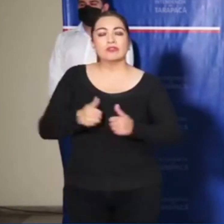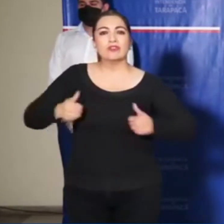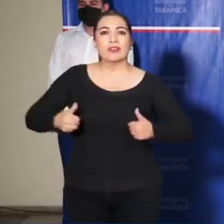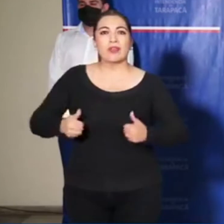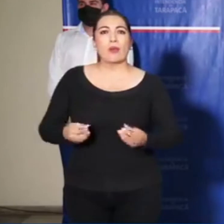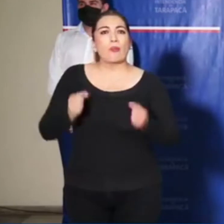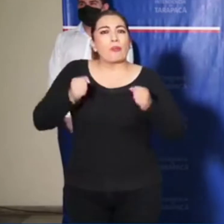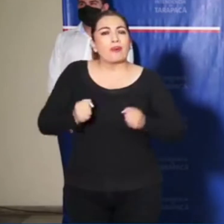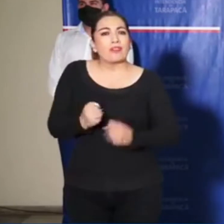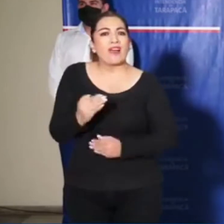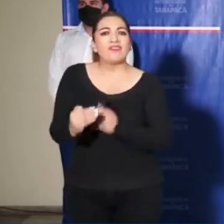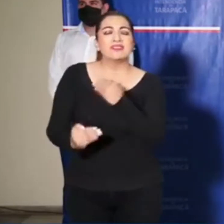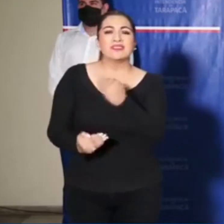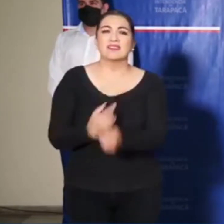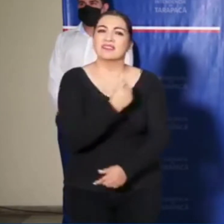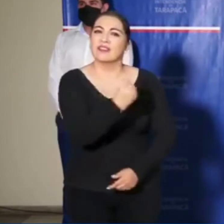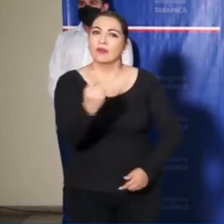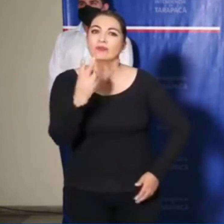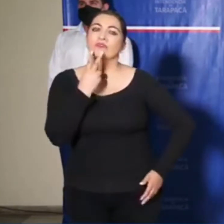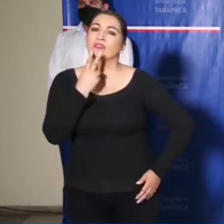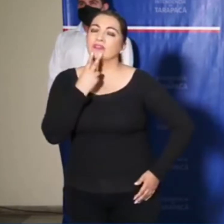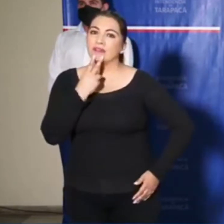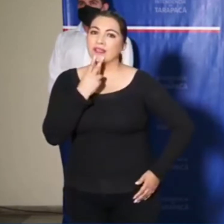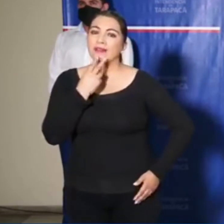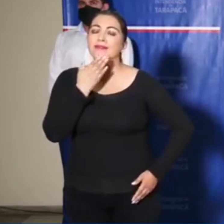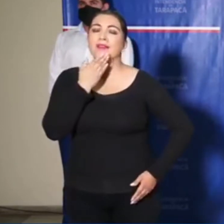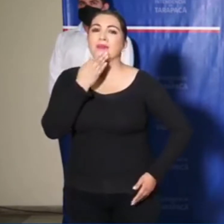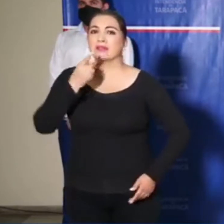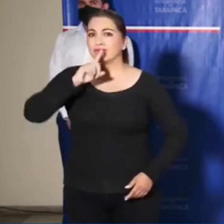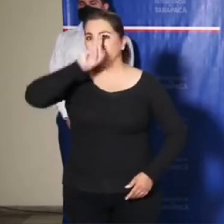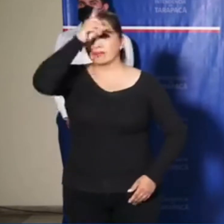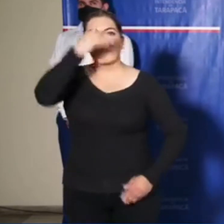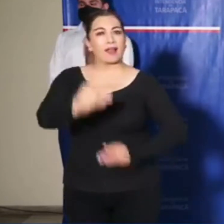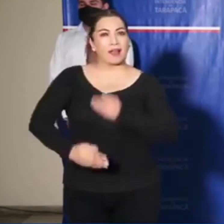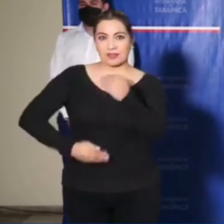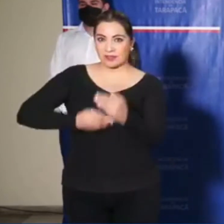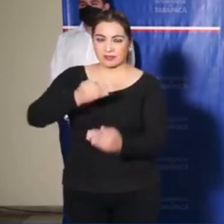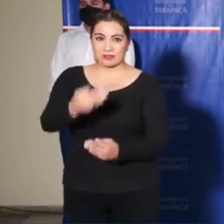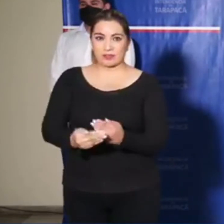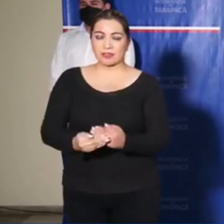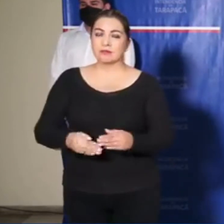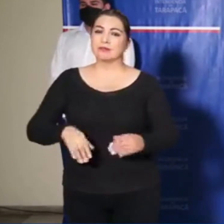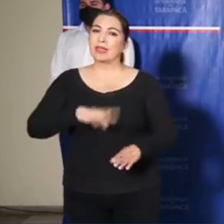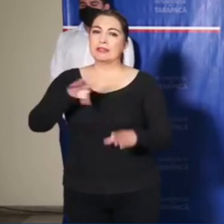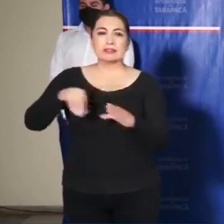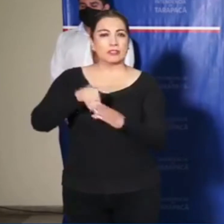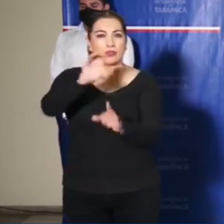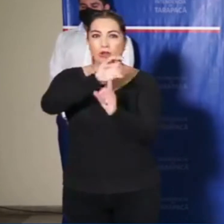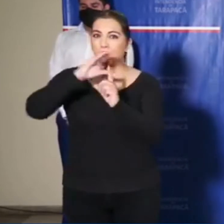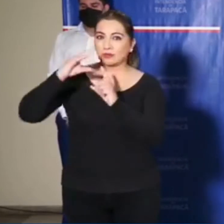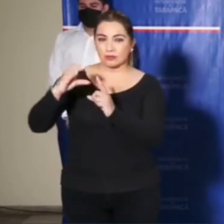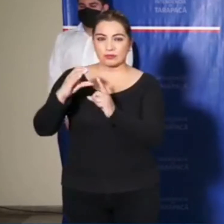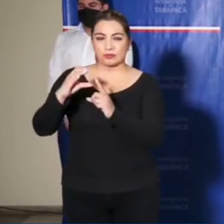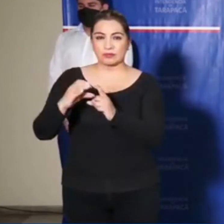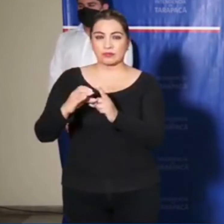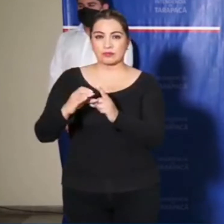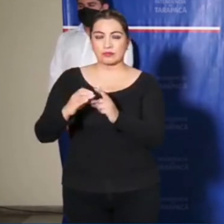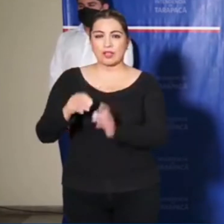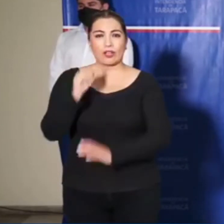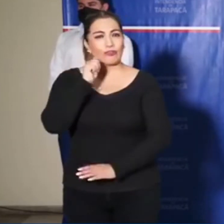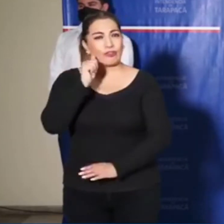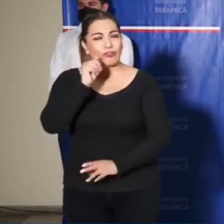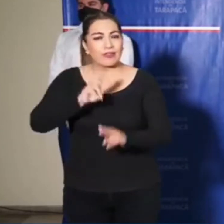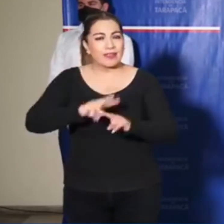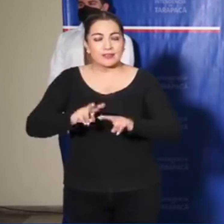seguir adelante con nuestras vidas y con nuestras tradiciones, con nuestra cultura, con el quehacer